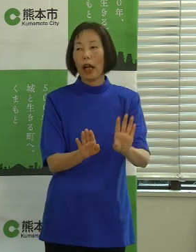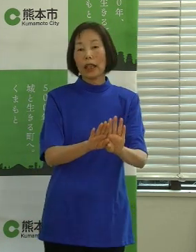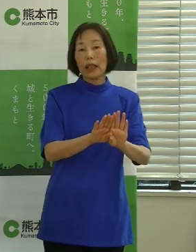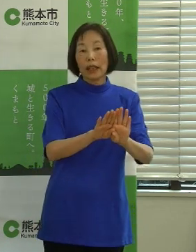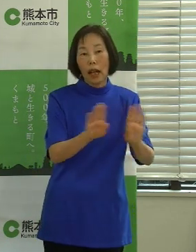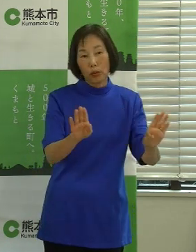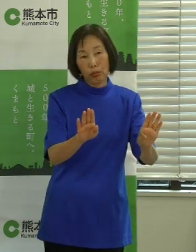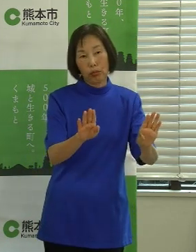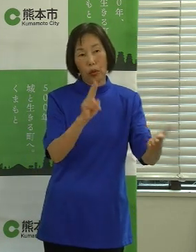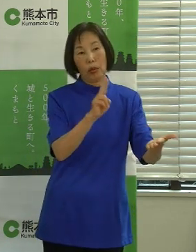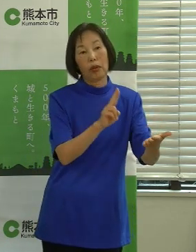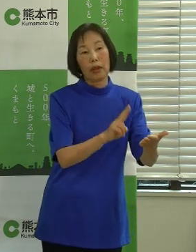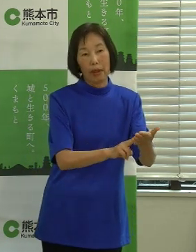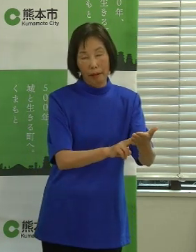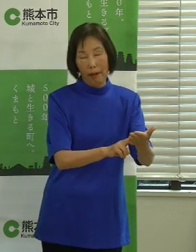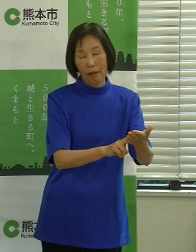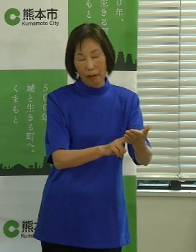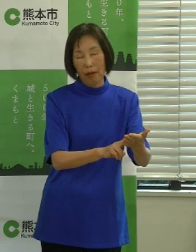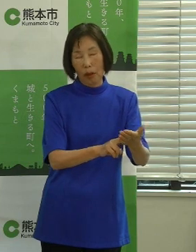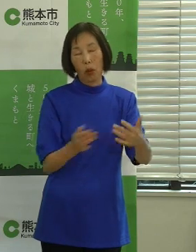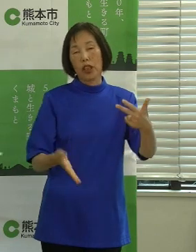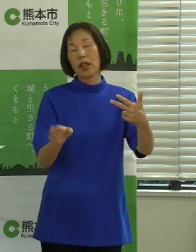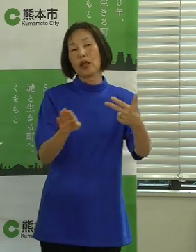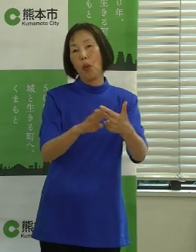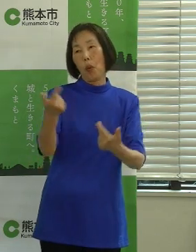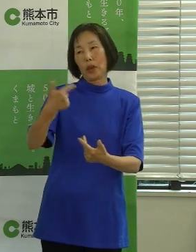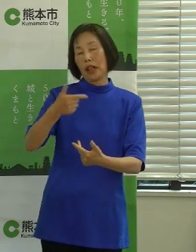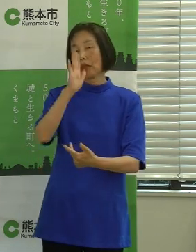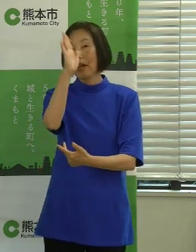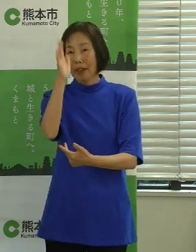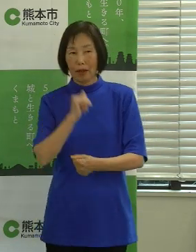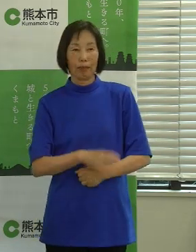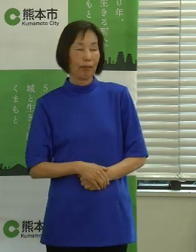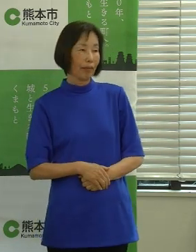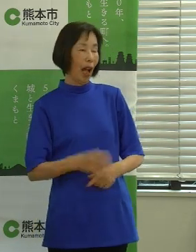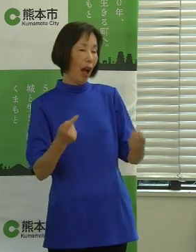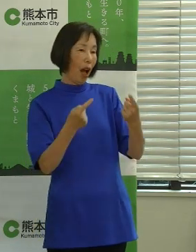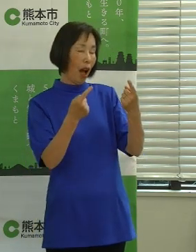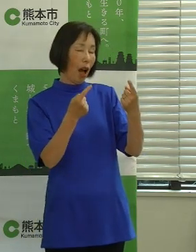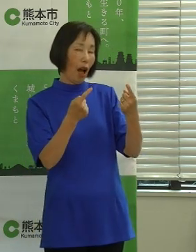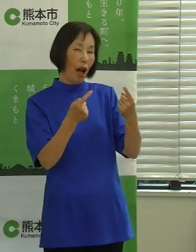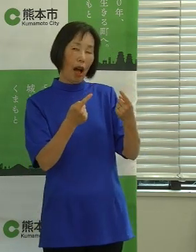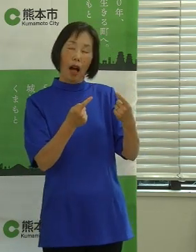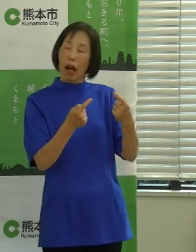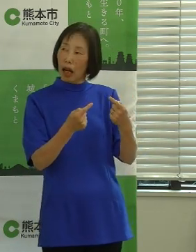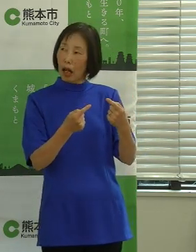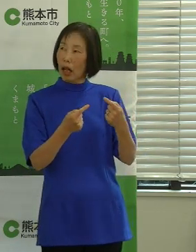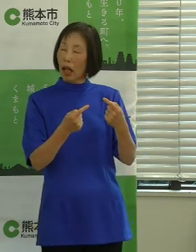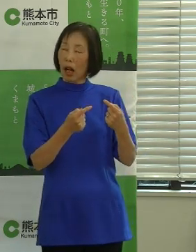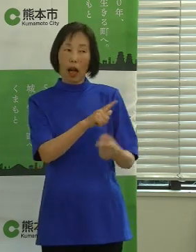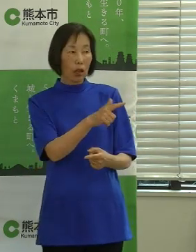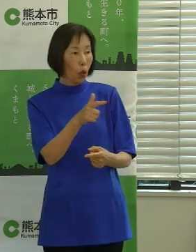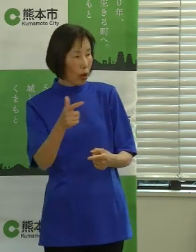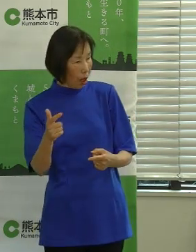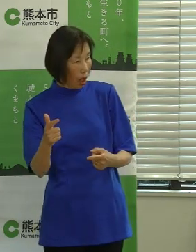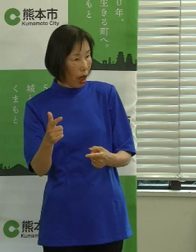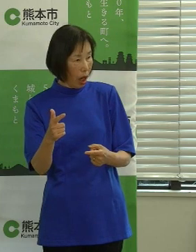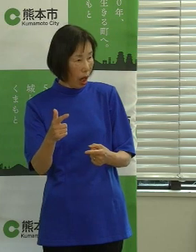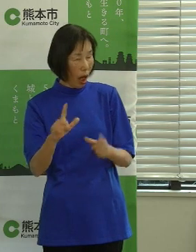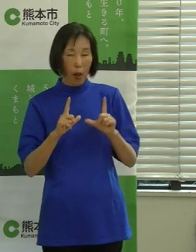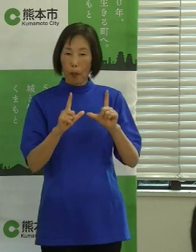を教えていただけないかと思います。 これはじゃあ、個別に、お知らせを